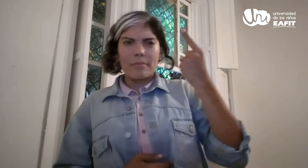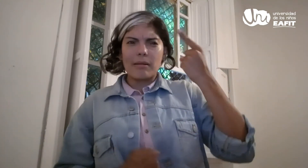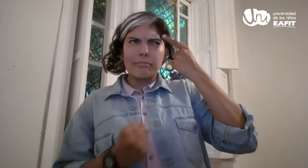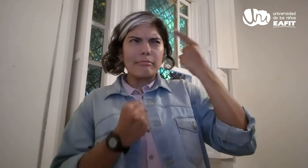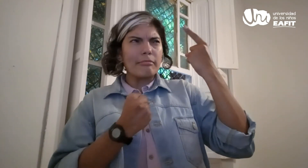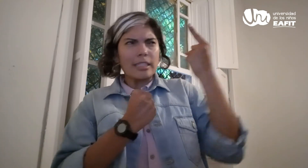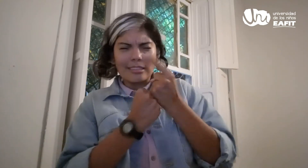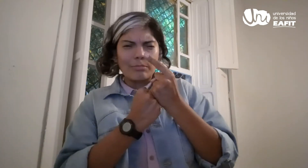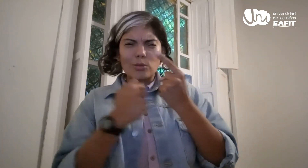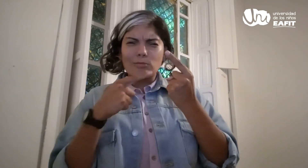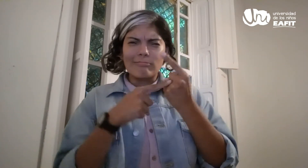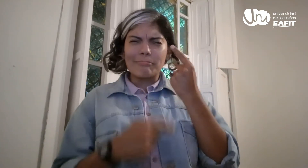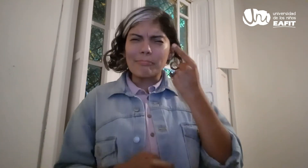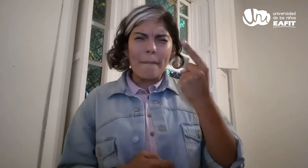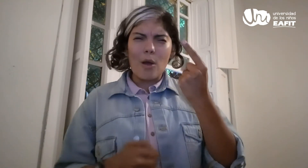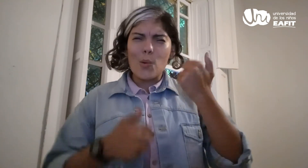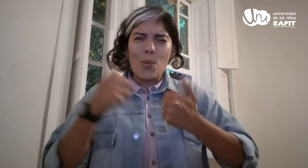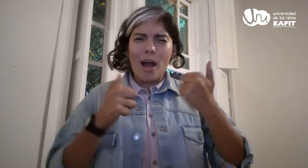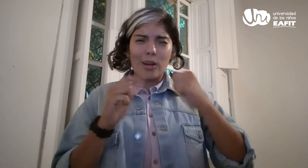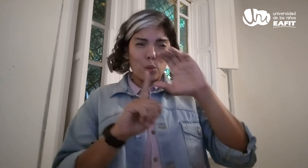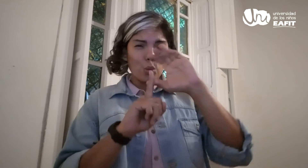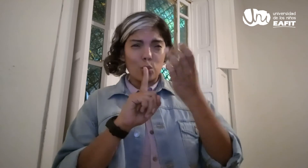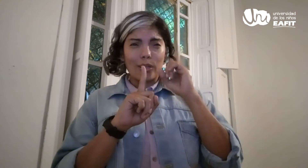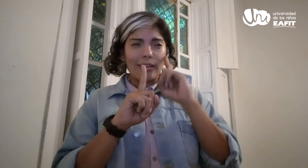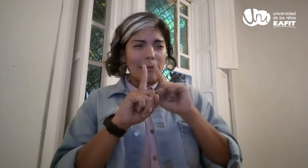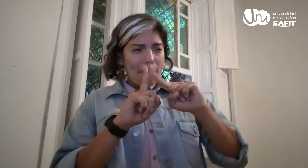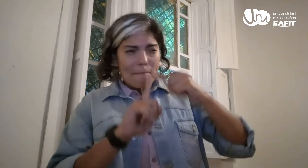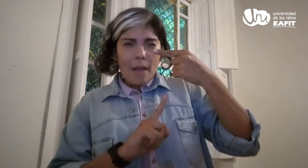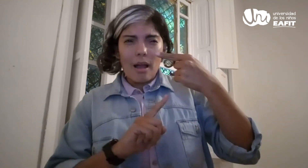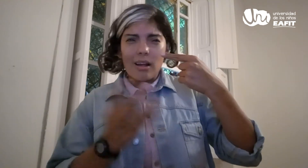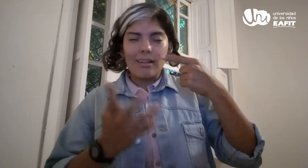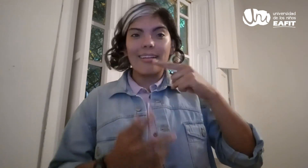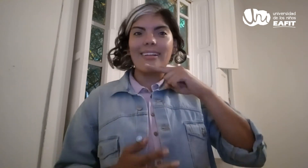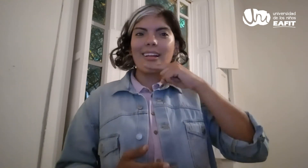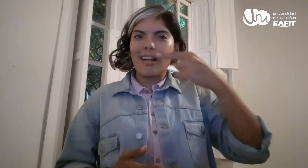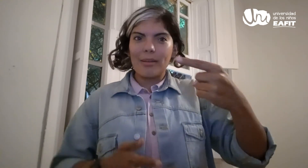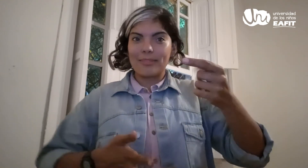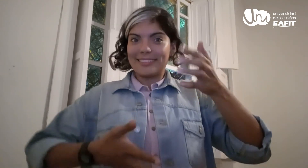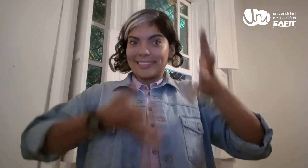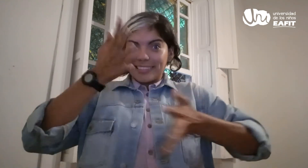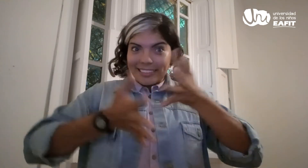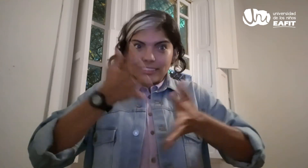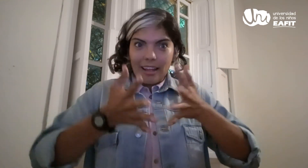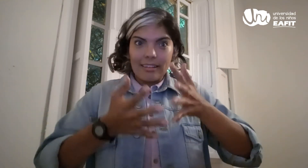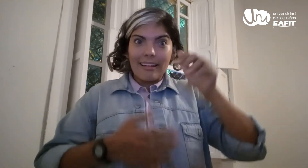sorda es la lengua de señas, y allí recordar algunos conceptos principales, como que no se